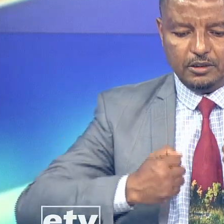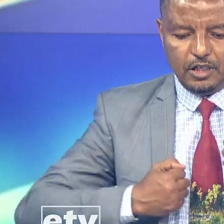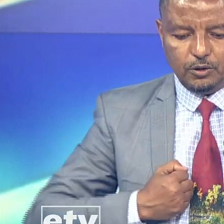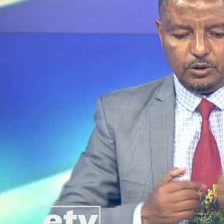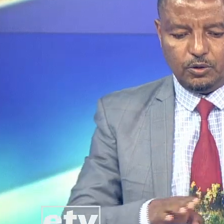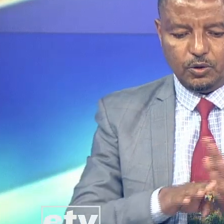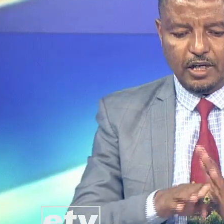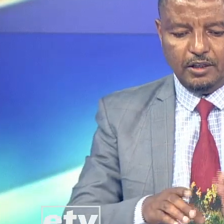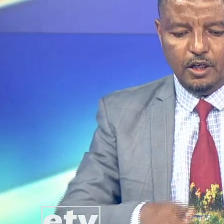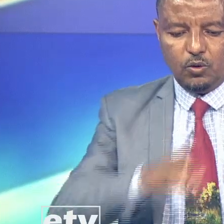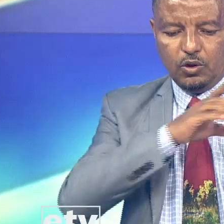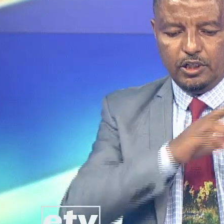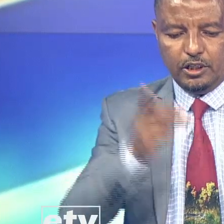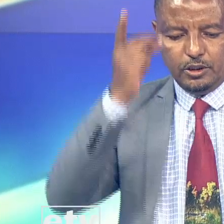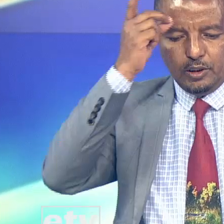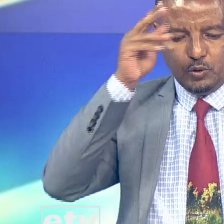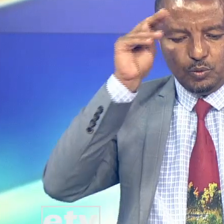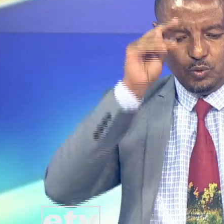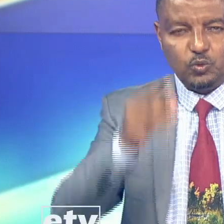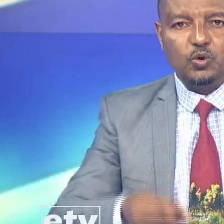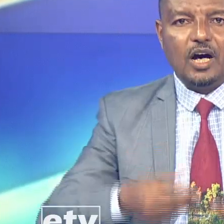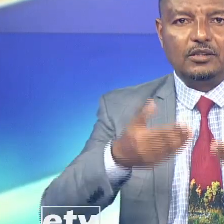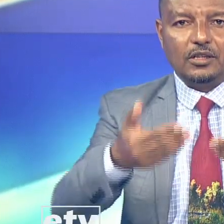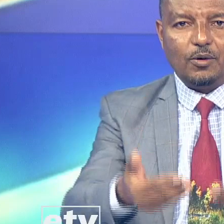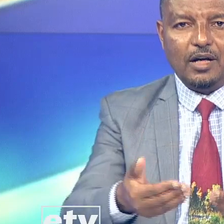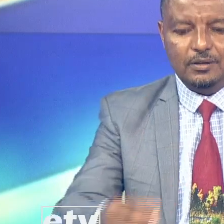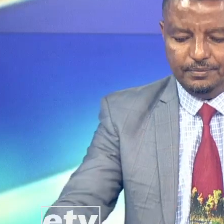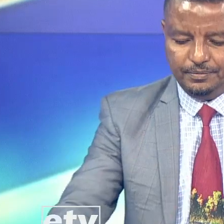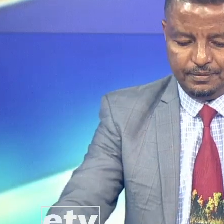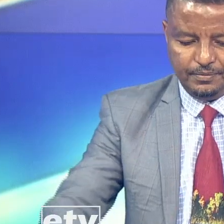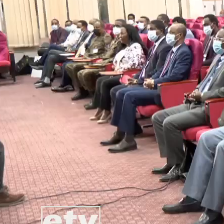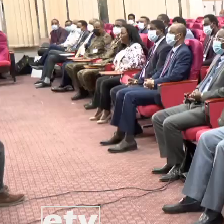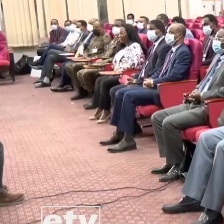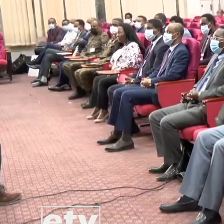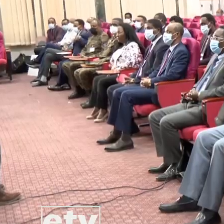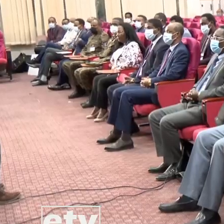ለመከላከያ ሰራዊት ተወካይ ኮሎኔል የኑስ ሙሉ አስረክበዋል።